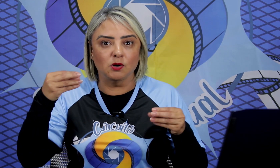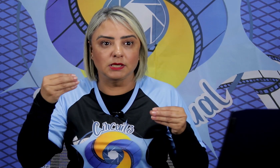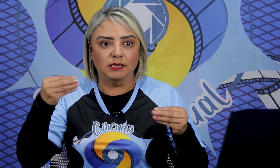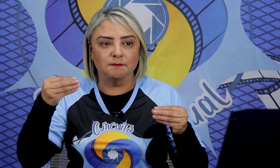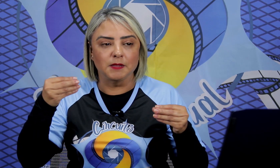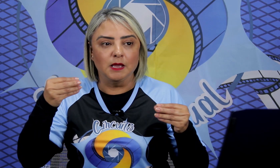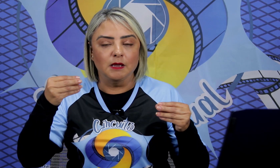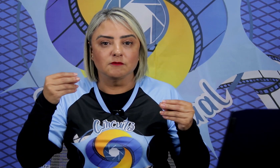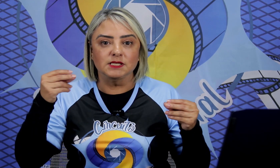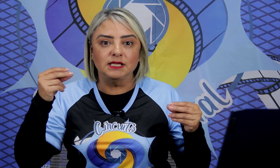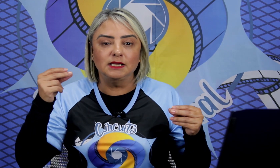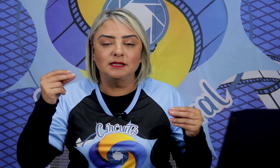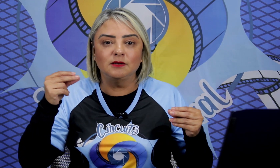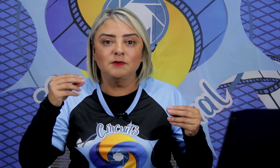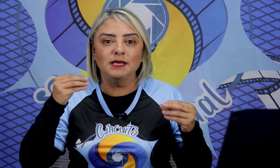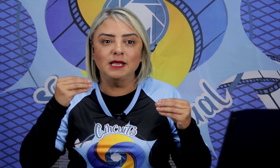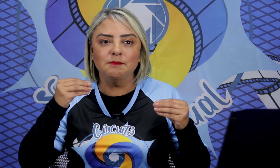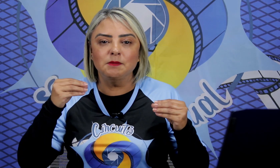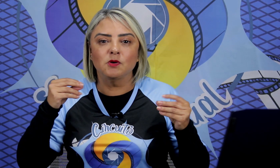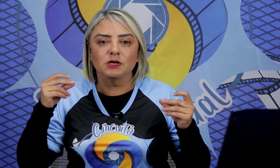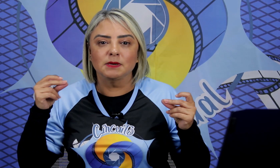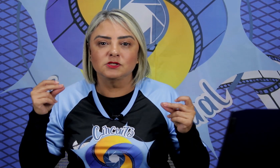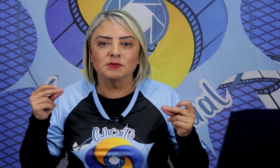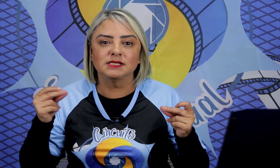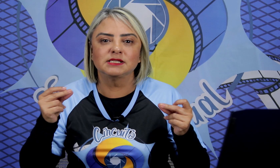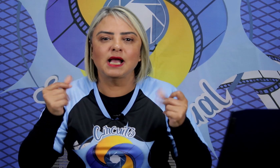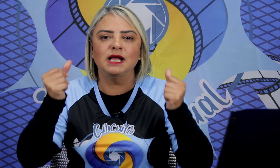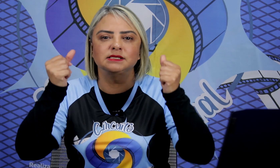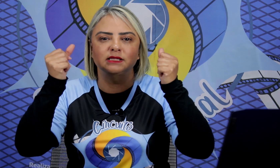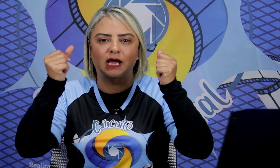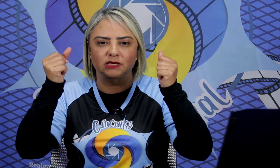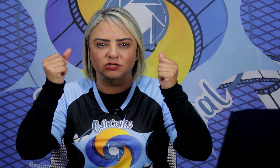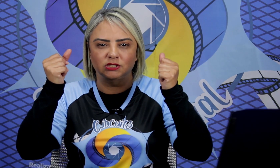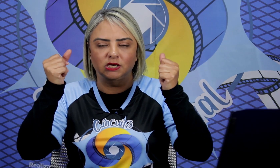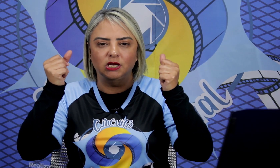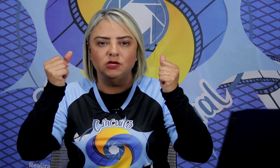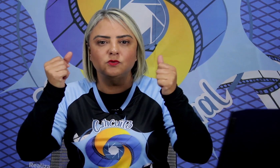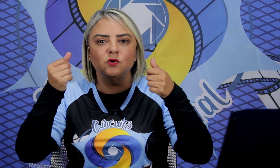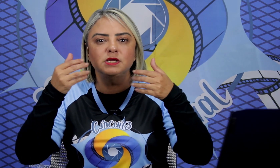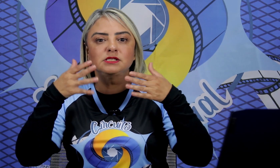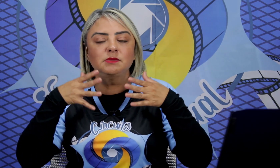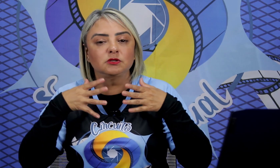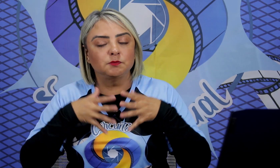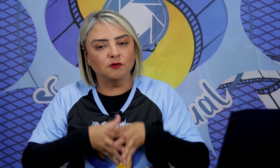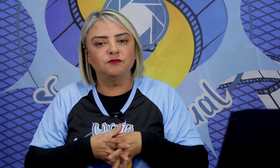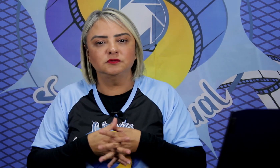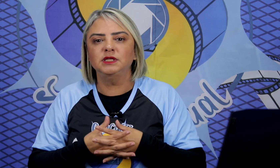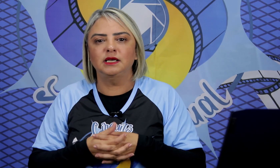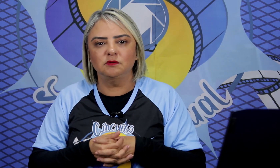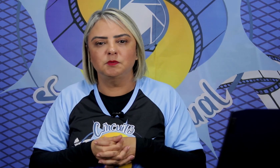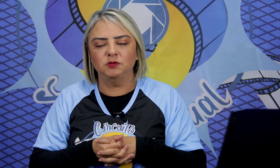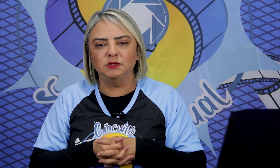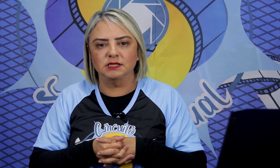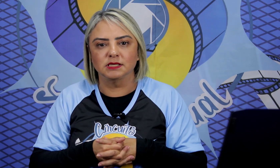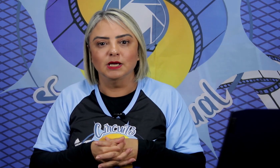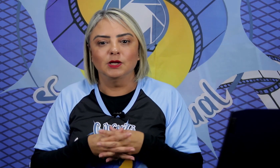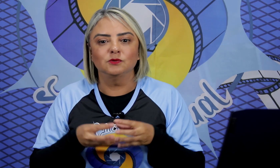memória, você tem que ter, não é nem a memória, mas uma sagacidade e um conhecimento profundo da língua portuguesa.